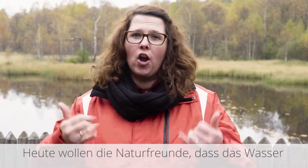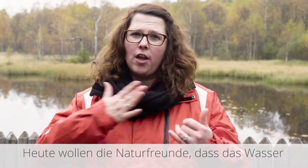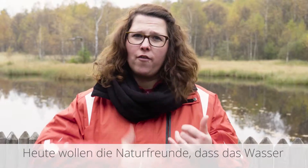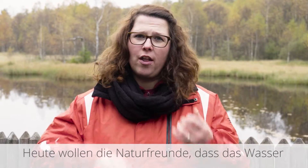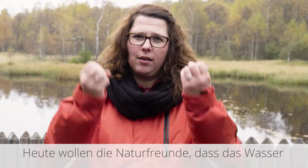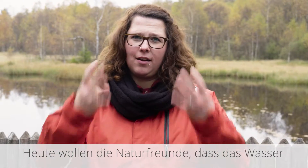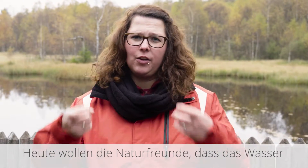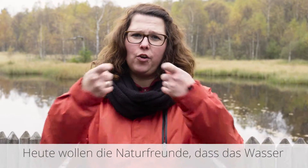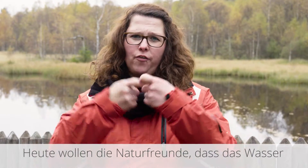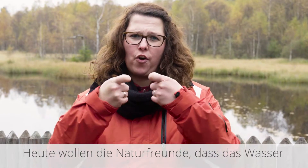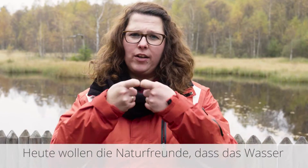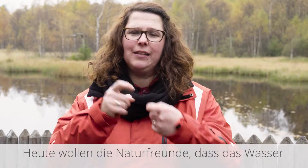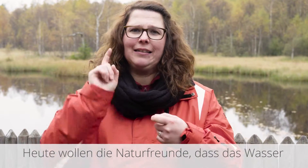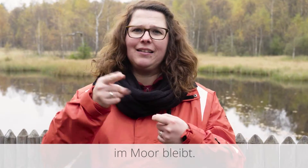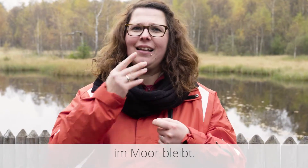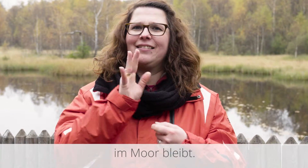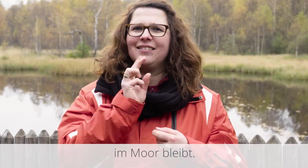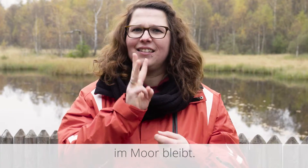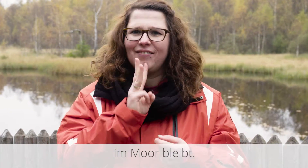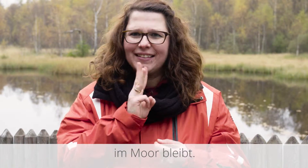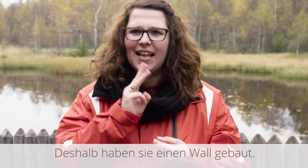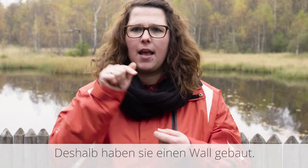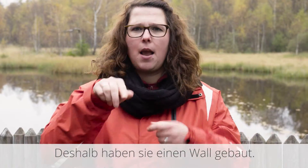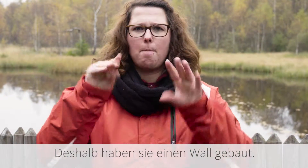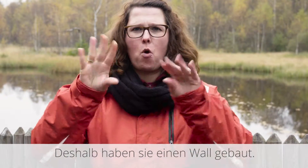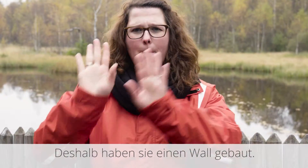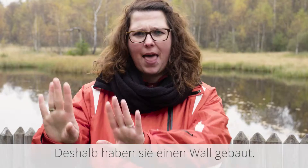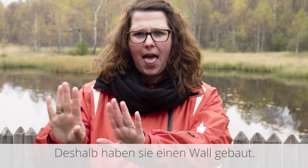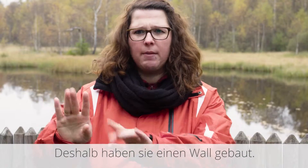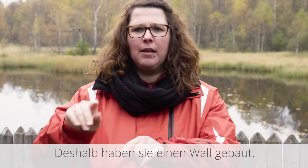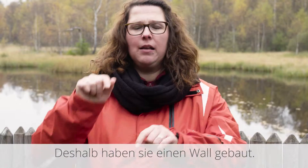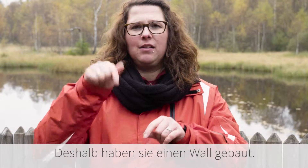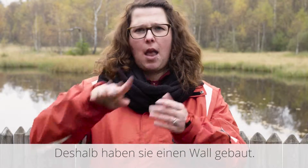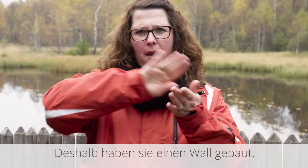Heute wollen die Naturfreunde, dass das Wasser im Moor bleibt. Deshalb haben sie einen Wall gebaut.